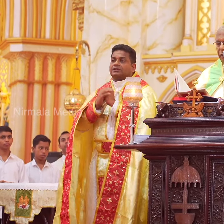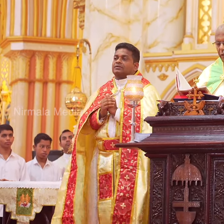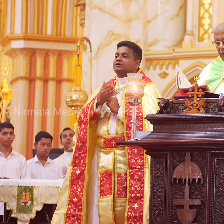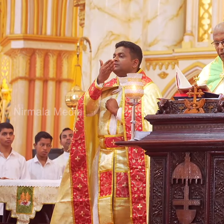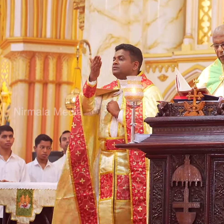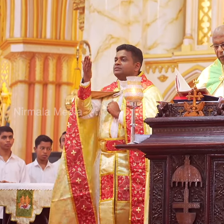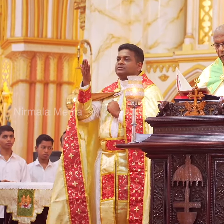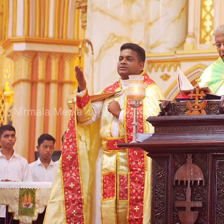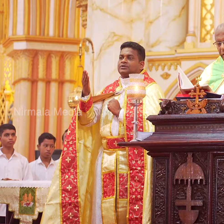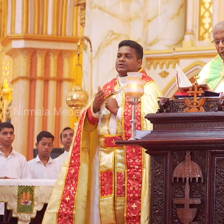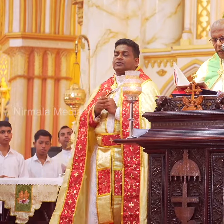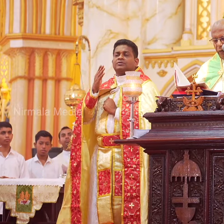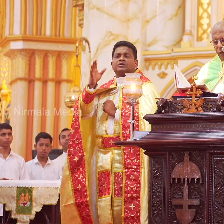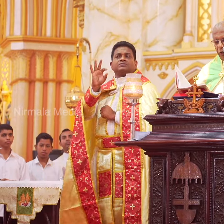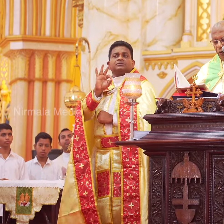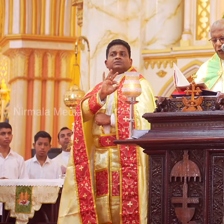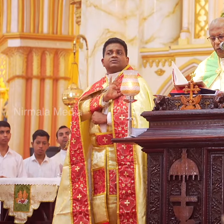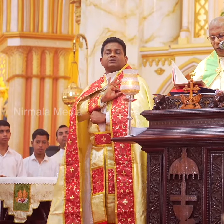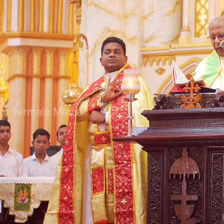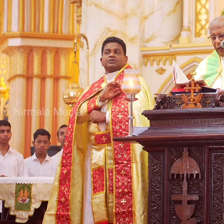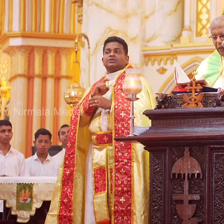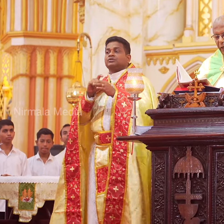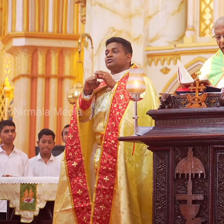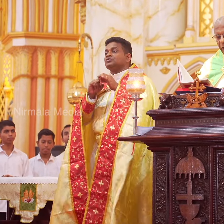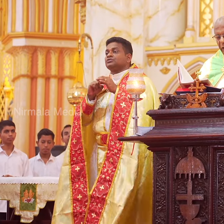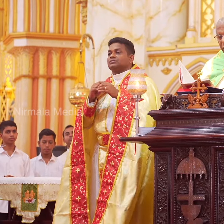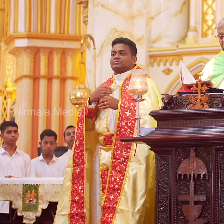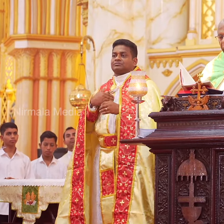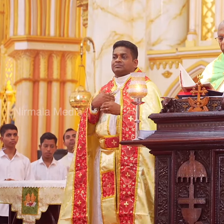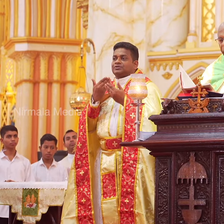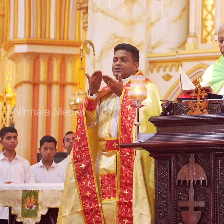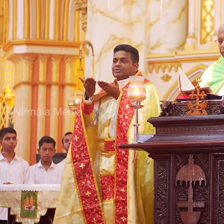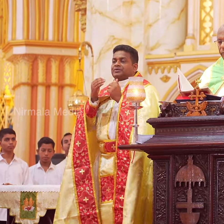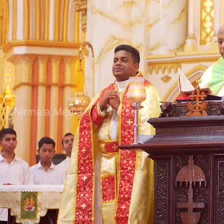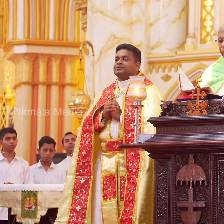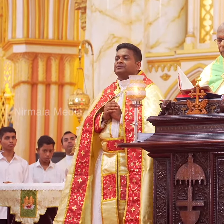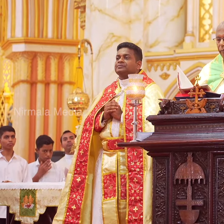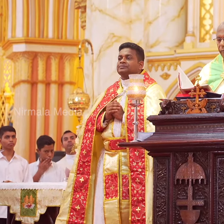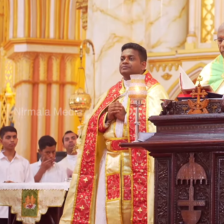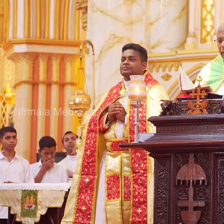നിങ്ങൾക്ക് നിങ്ങൾ ഇഷ്ടമുള്ളത് ചോദിച്ചു കൊള്ളുക, നിങ്ങൾക്ക് ലഭിക്കും.